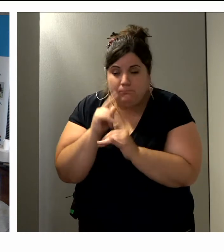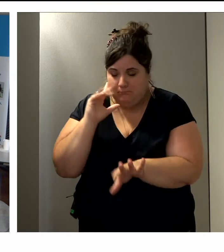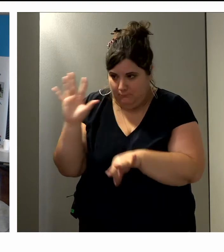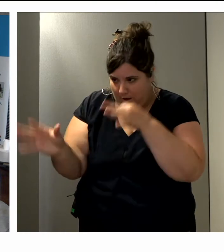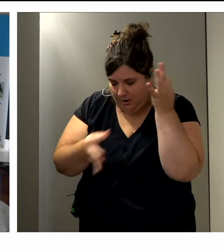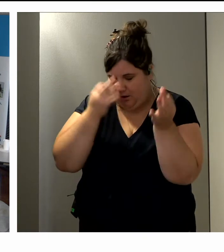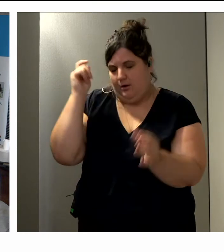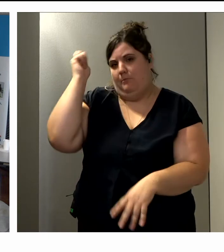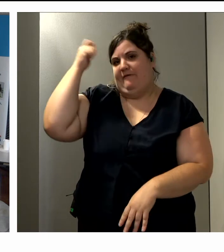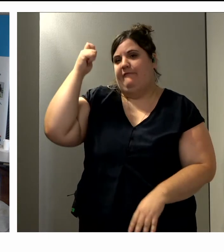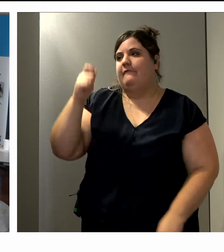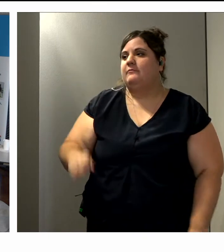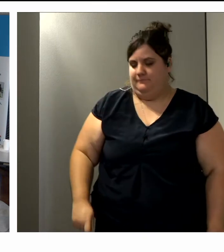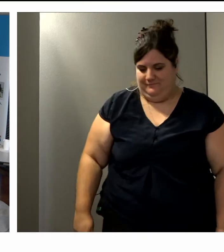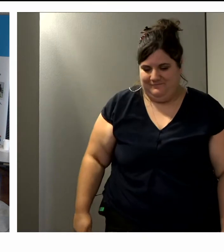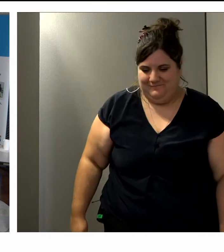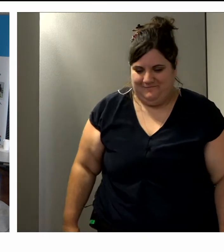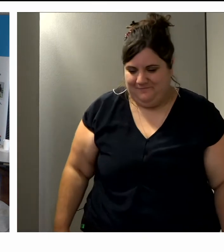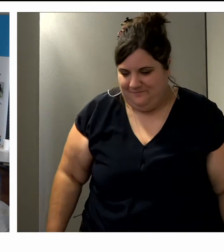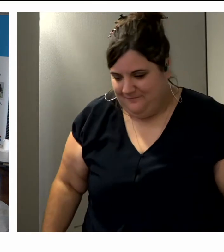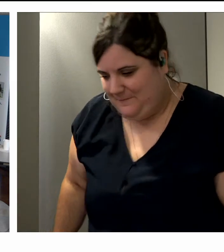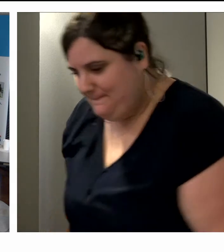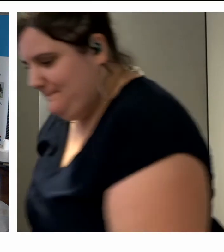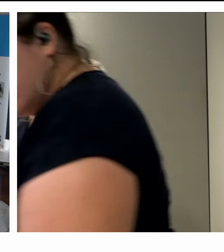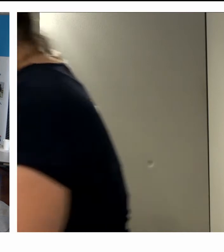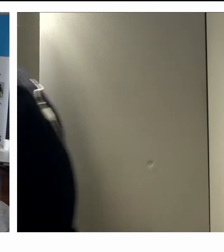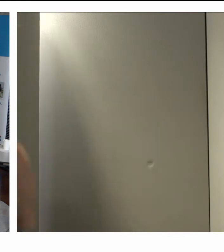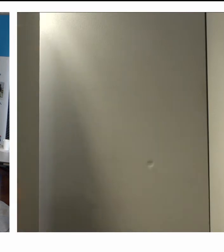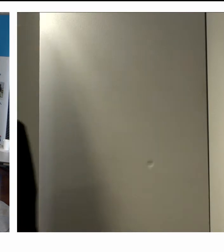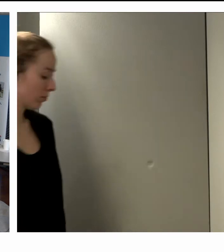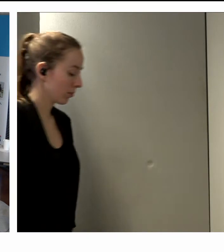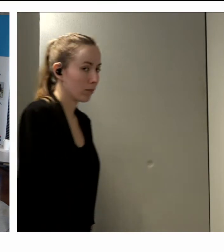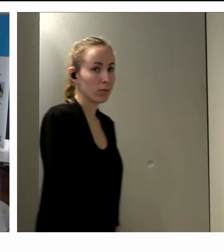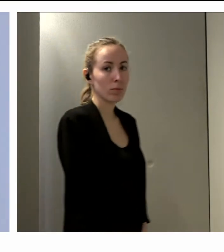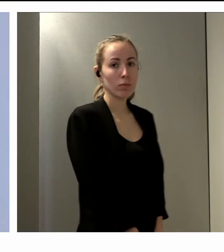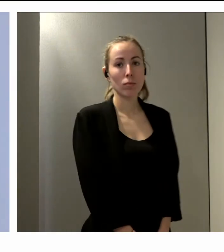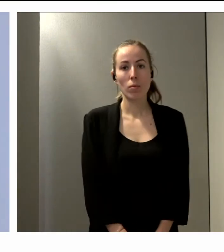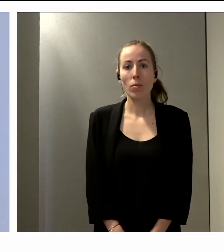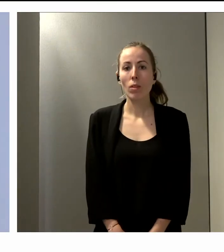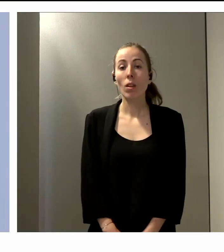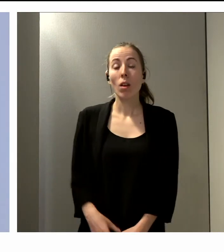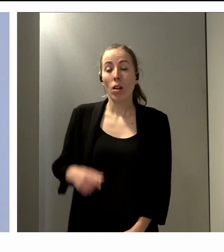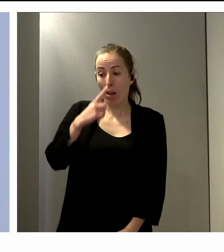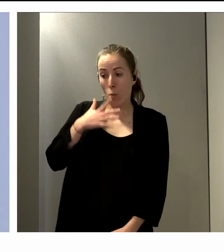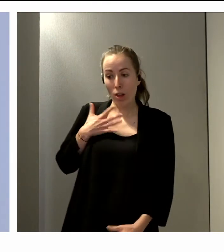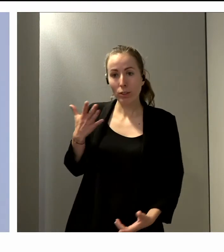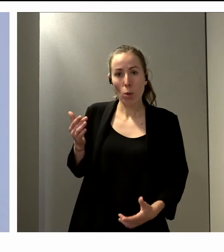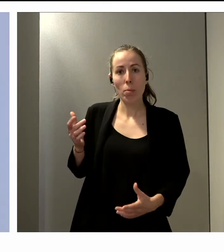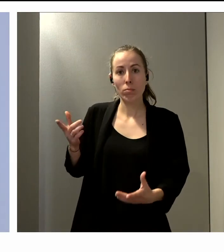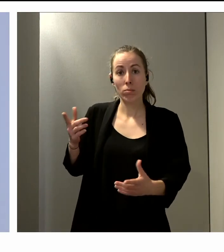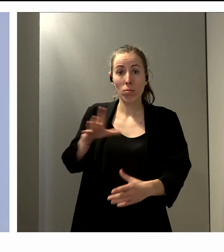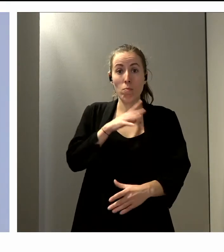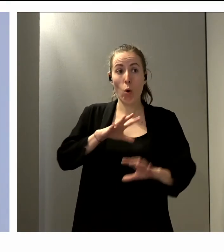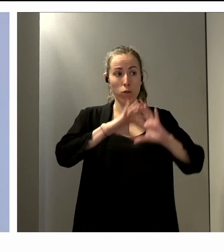donc, je pense que beaucoup a été fait. Je pense que les profs étaient très sensibles et ont essayé de nous